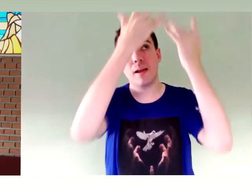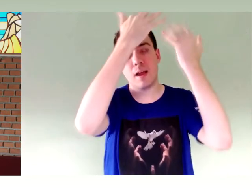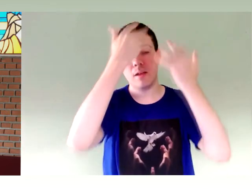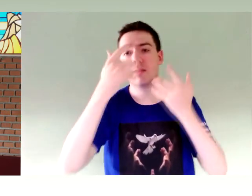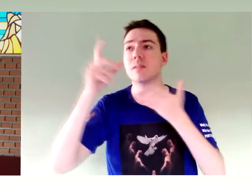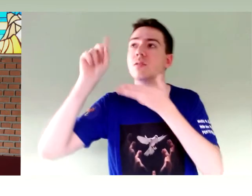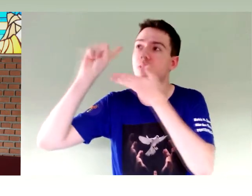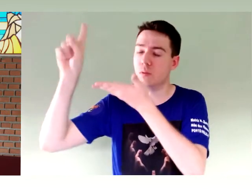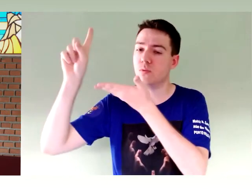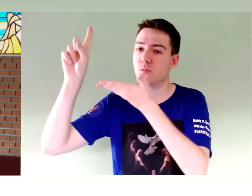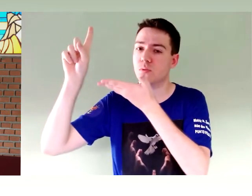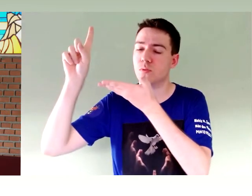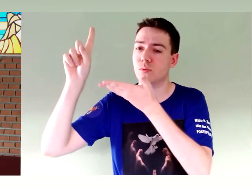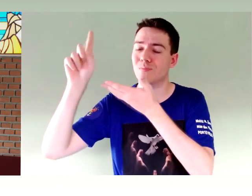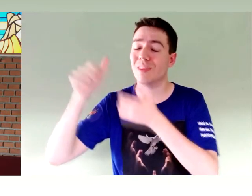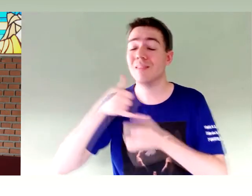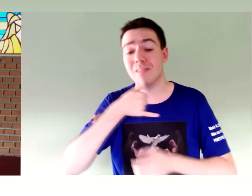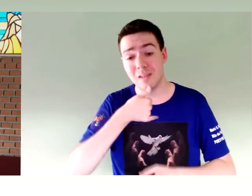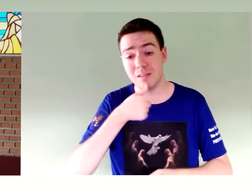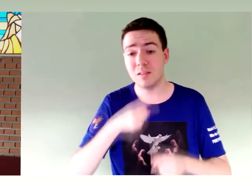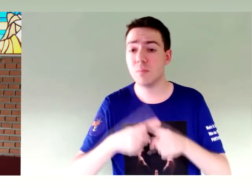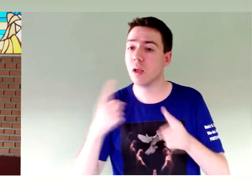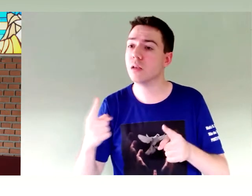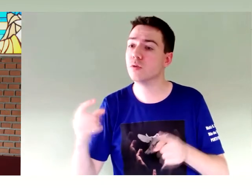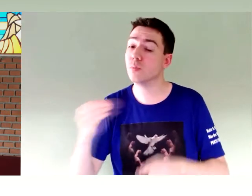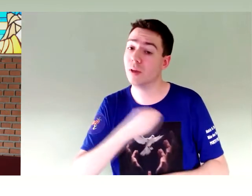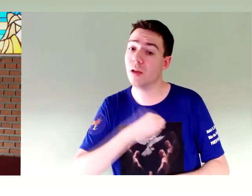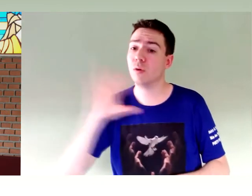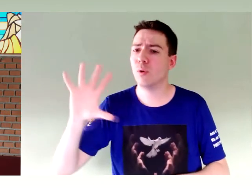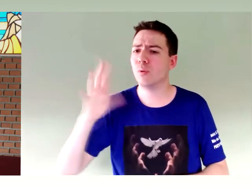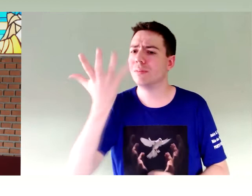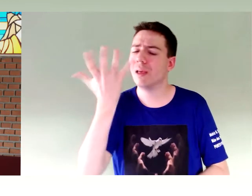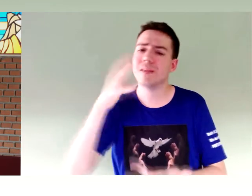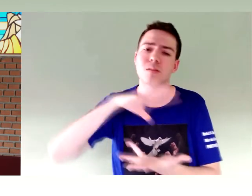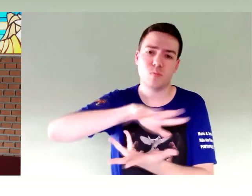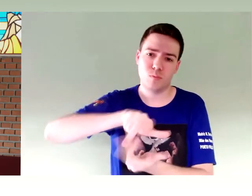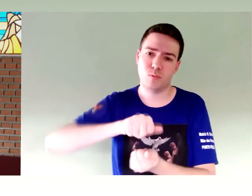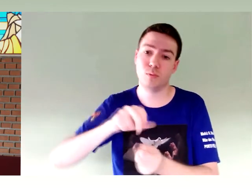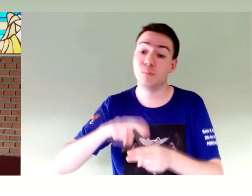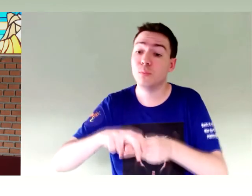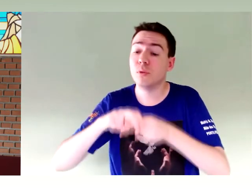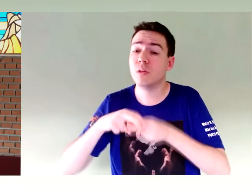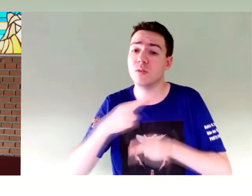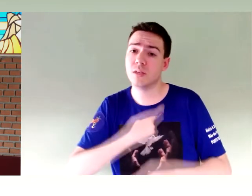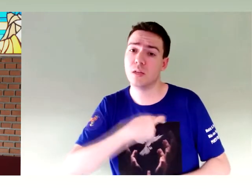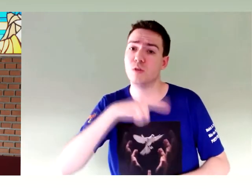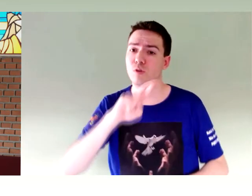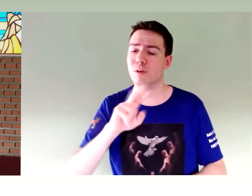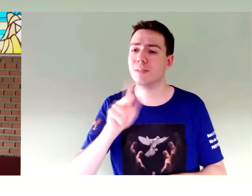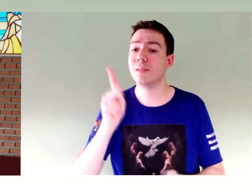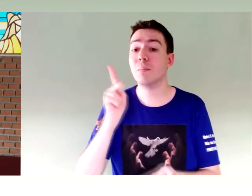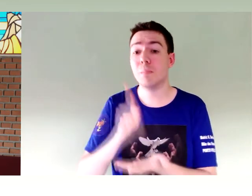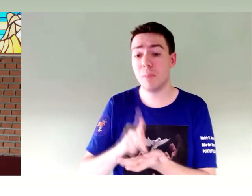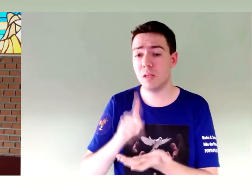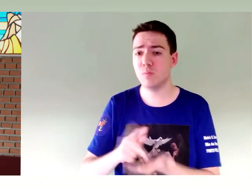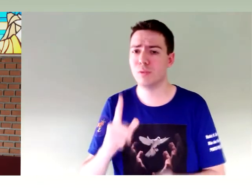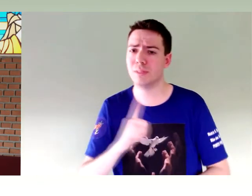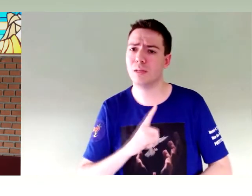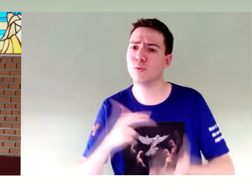graça. Infelizmente, o pecado age no mundo e por isso as tradições religiosas, mesmo tendo um